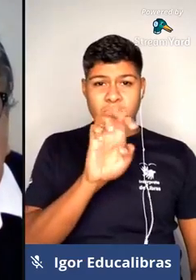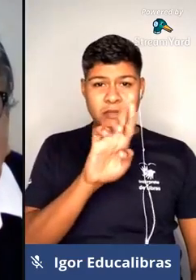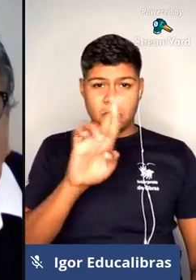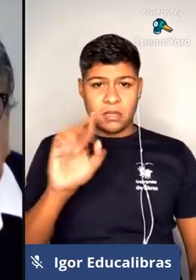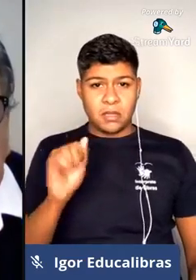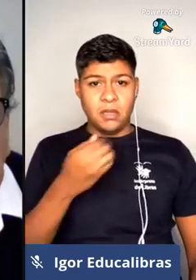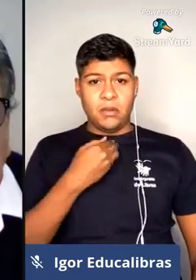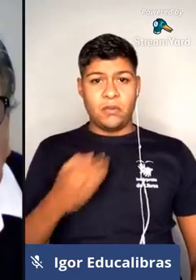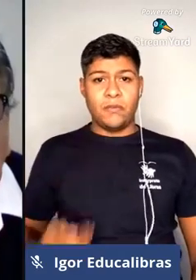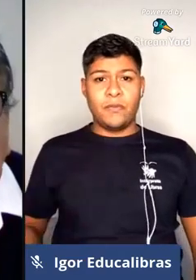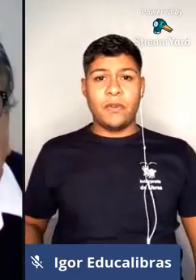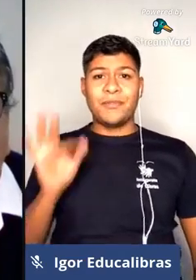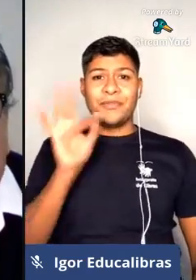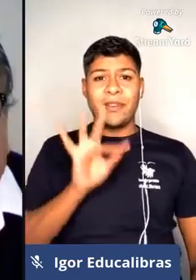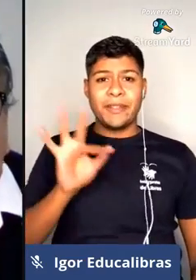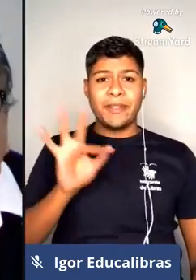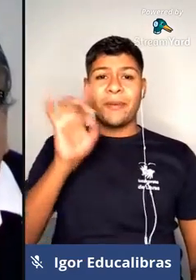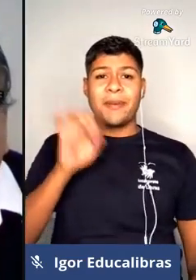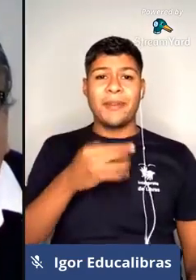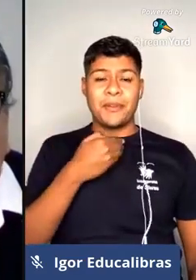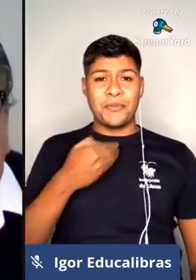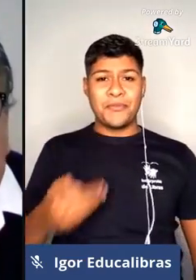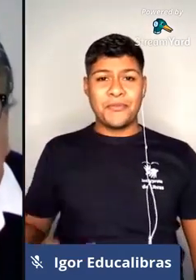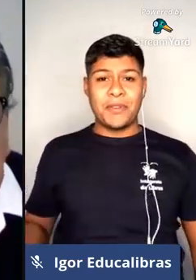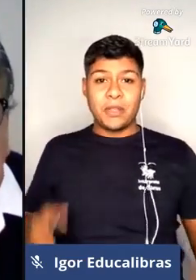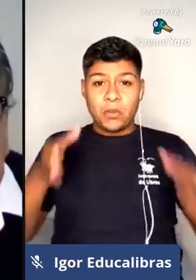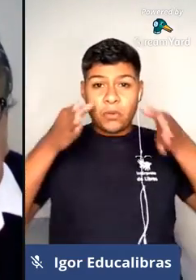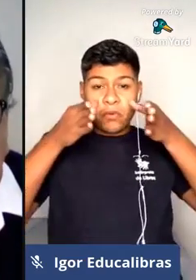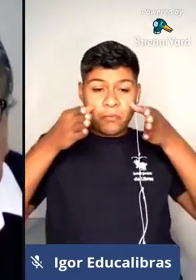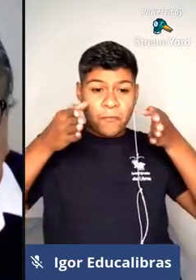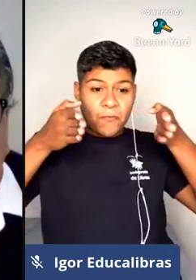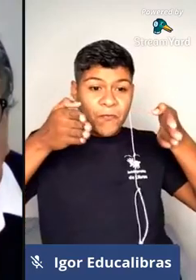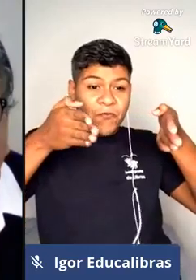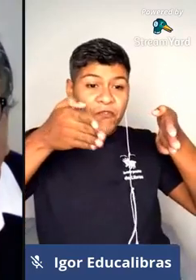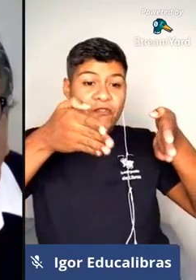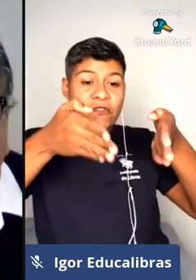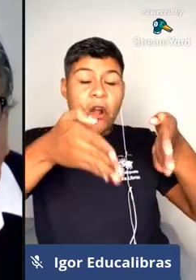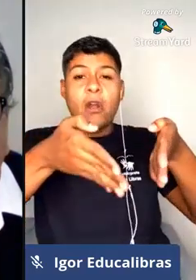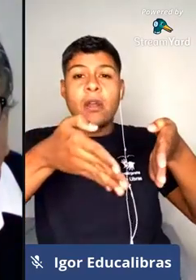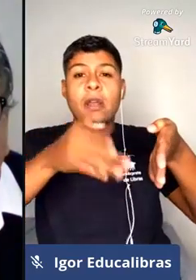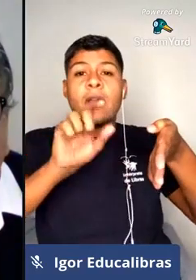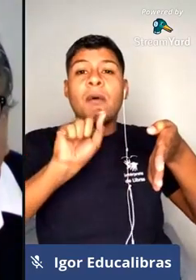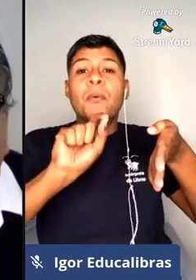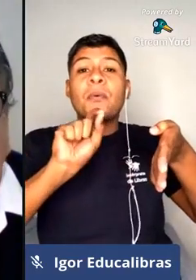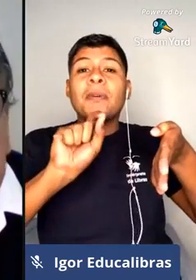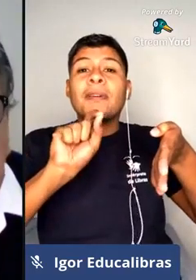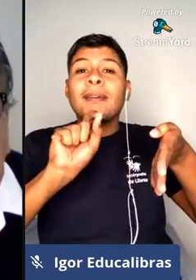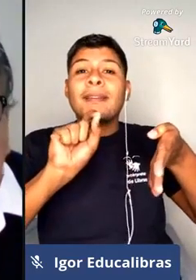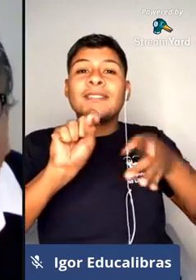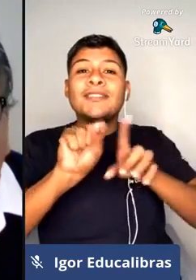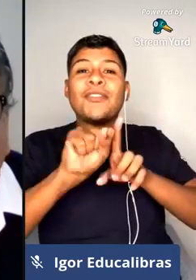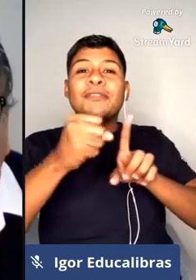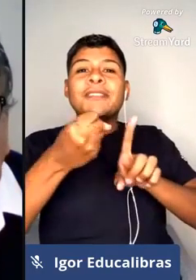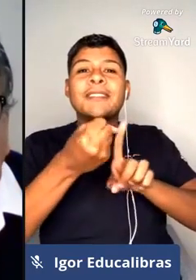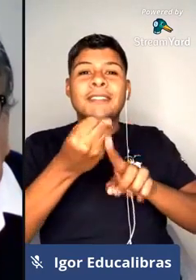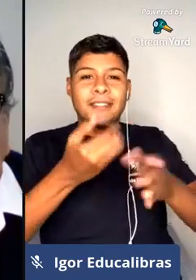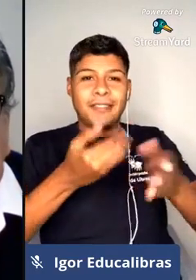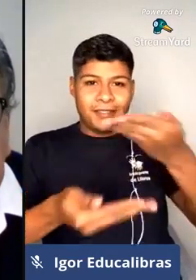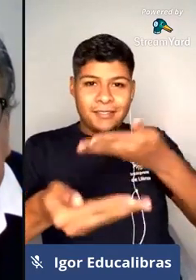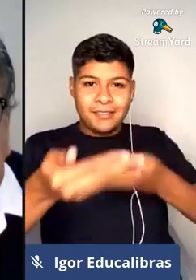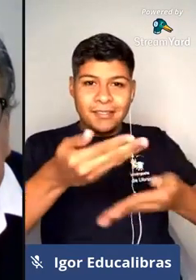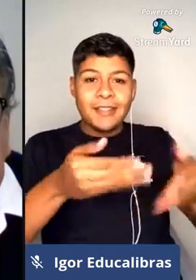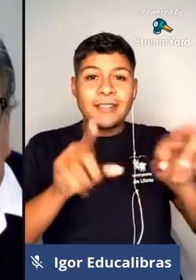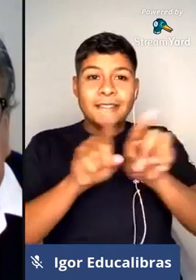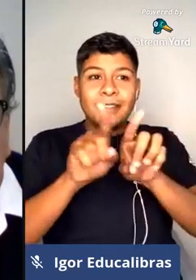à época era um governo focado na socialização e no entendimento